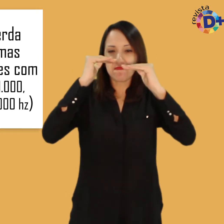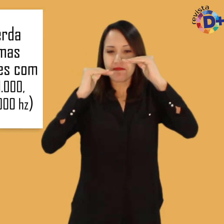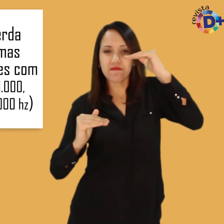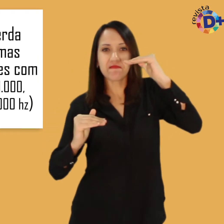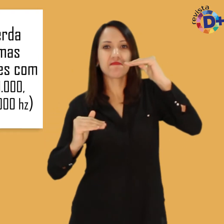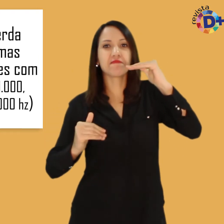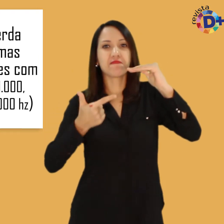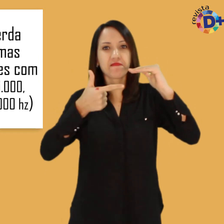decibéis,